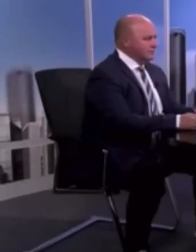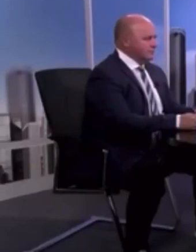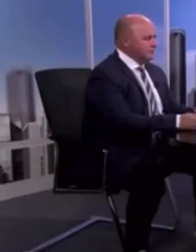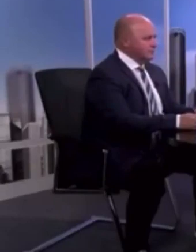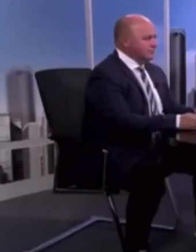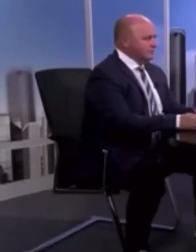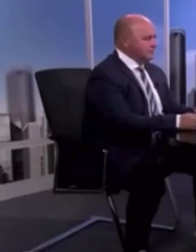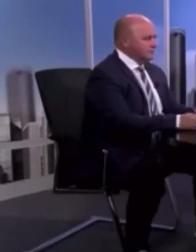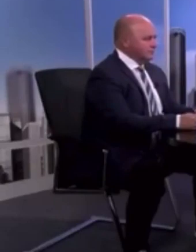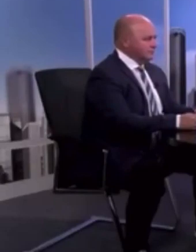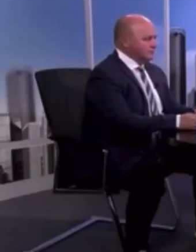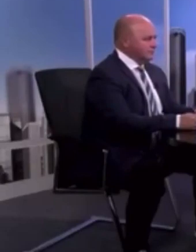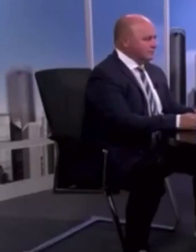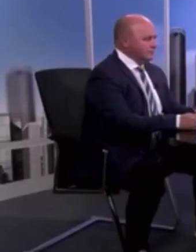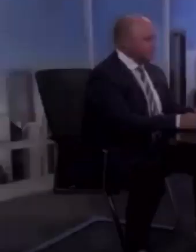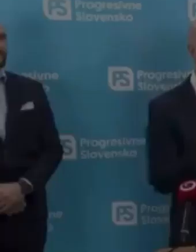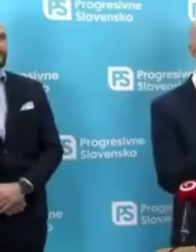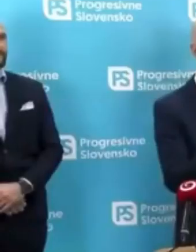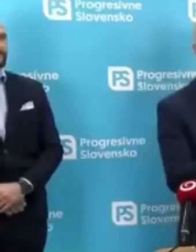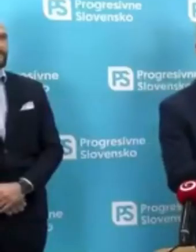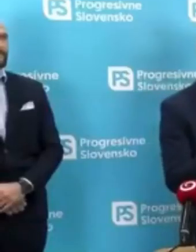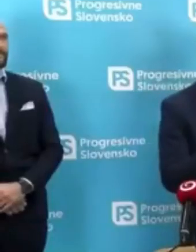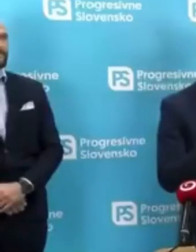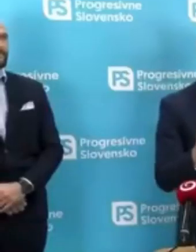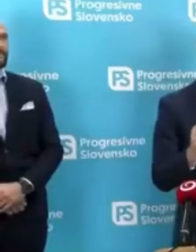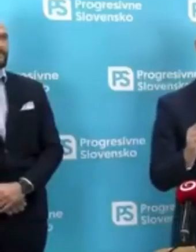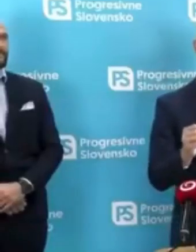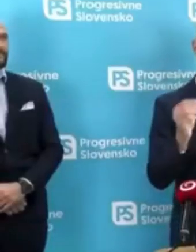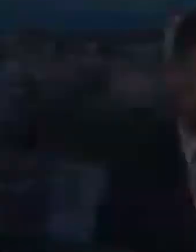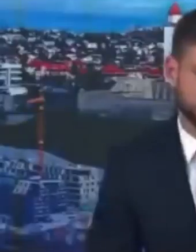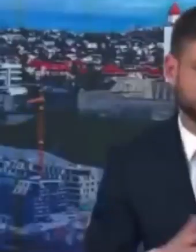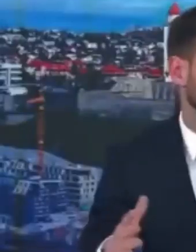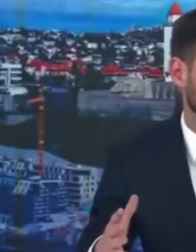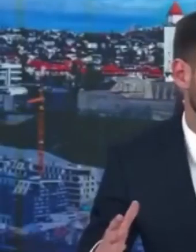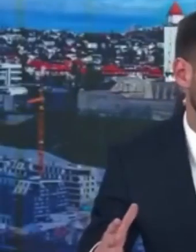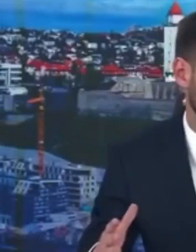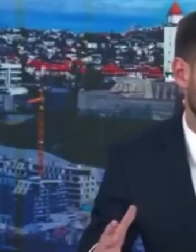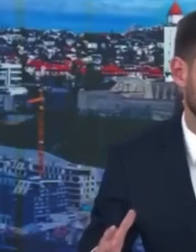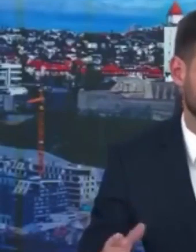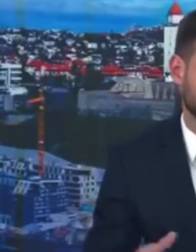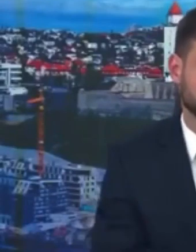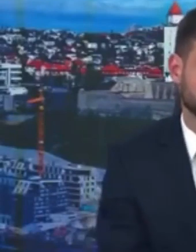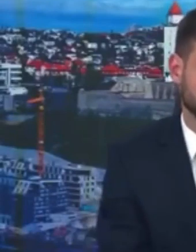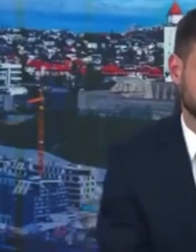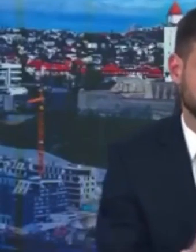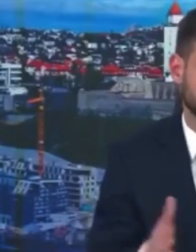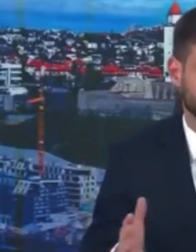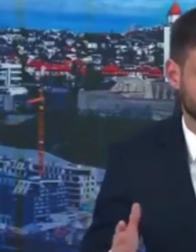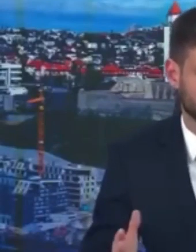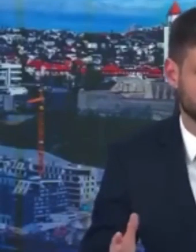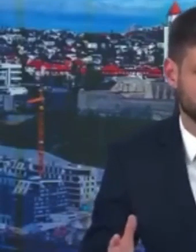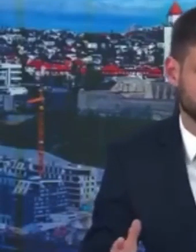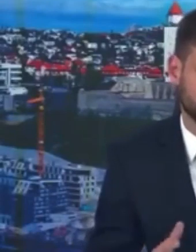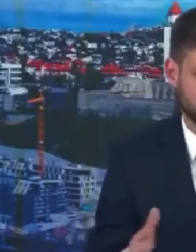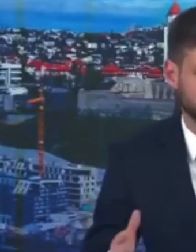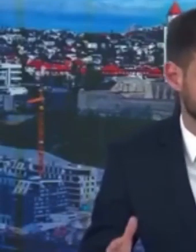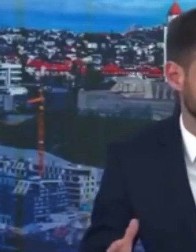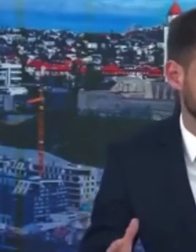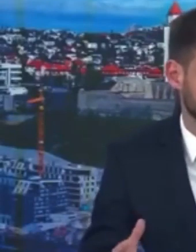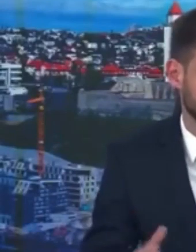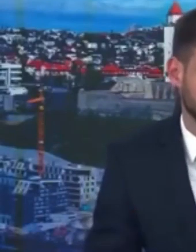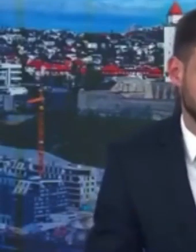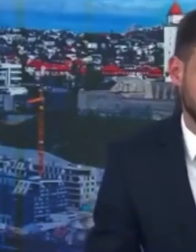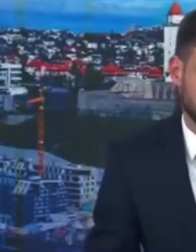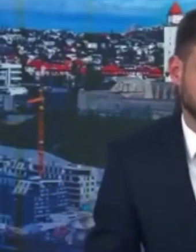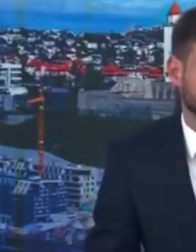rodina je otec, matka a deti. A chráni životné prostredie. Ten vývoj rozhodol za nás a my teraz môžeme síce 30 rokov ešte hovoriť, že my tu chceme